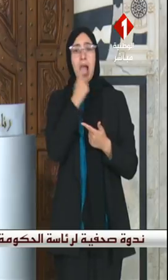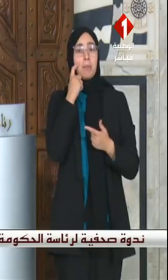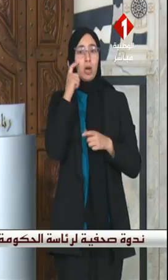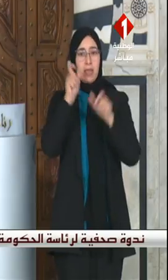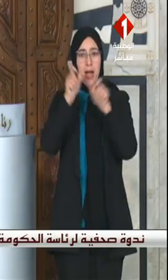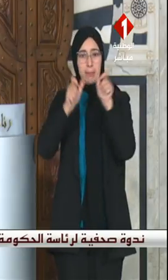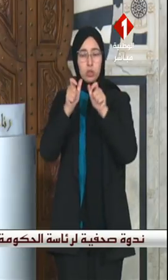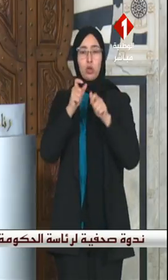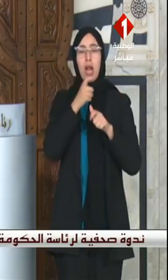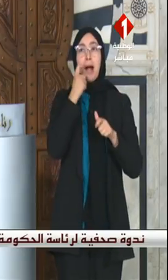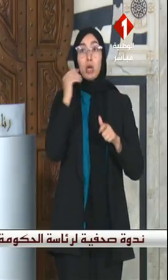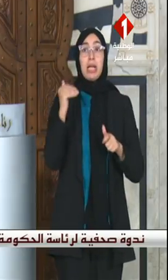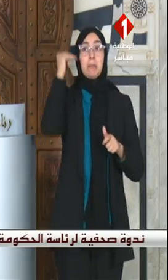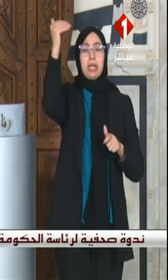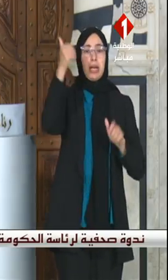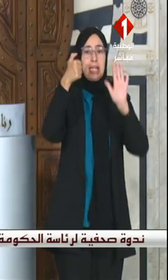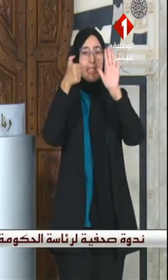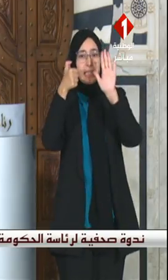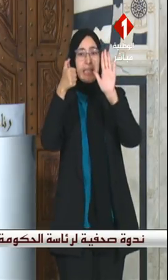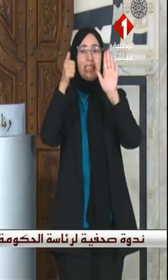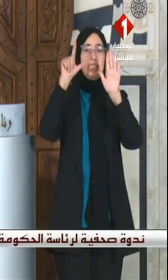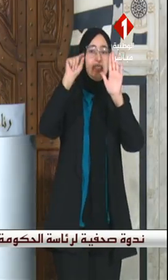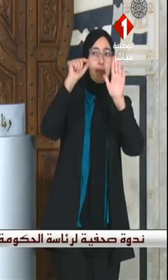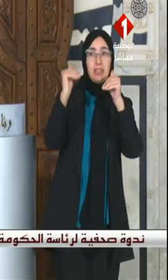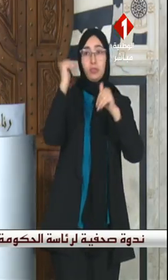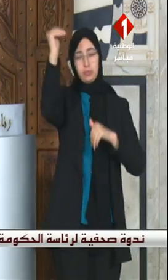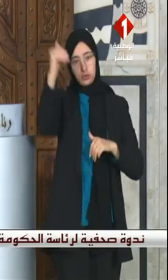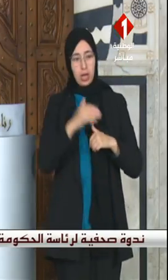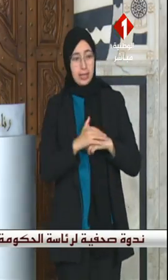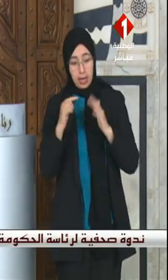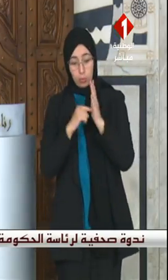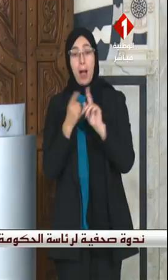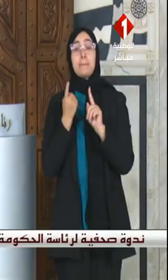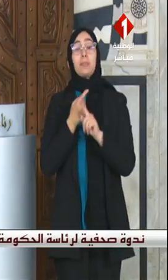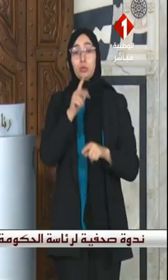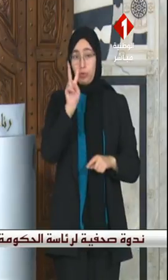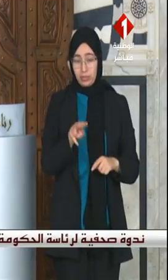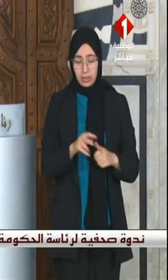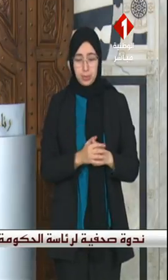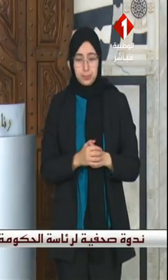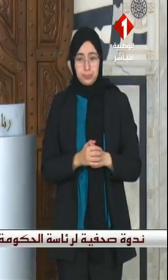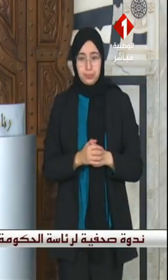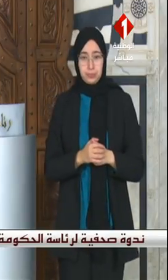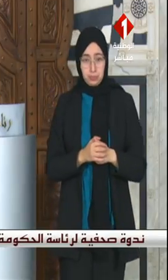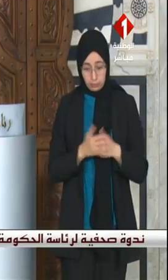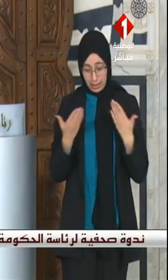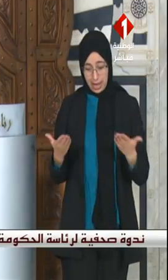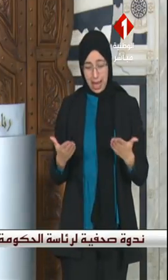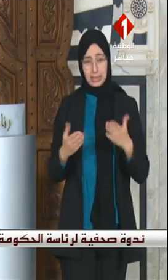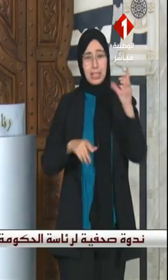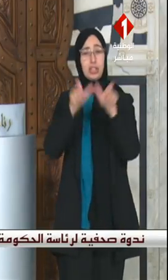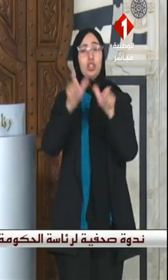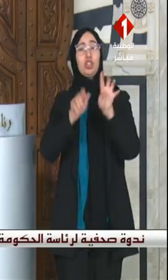بالنسبة للفئة العمرية، احنا الأهم حاجة نحب نقولوها اللي احنا لا بوبولاسيون اللي